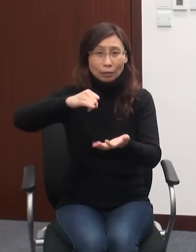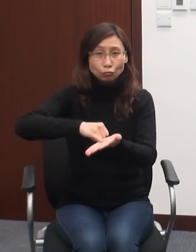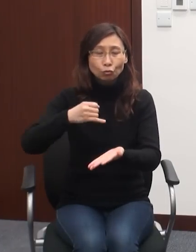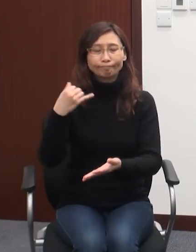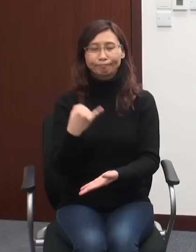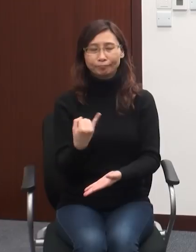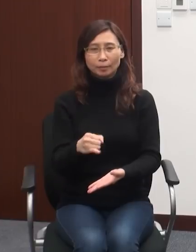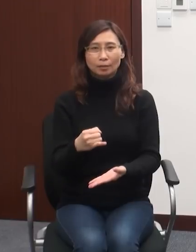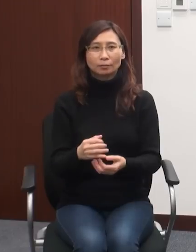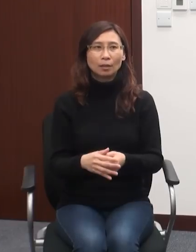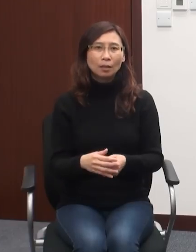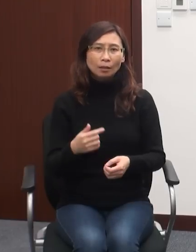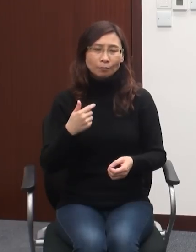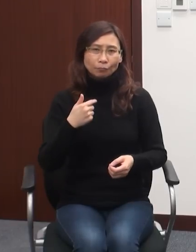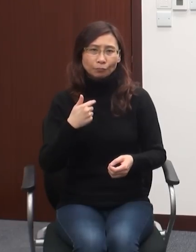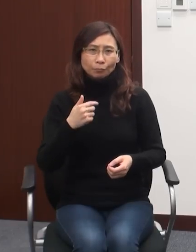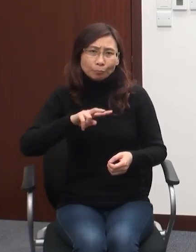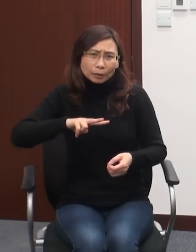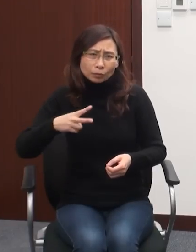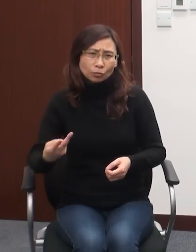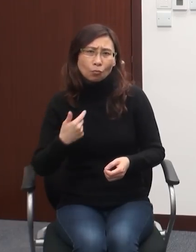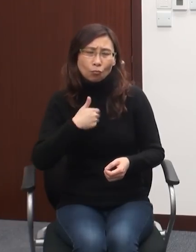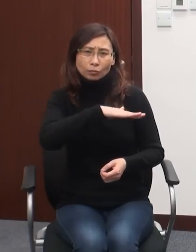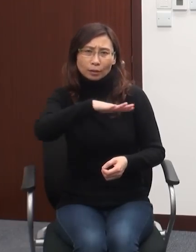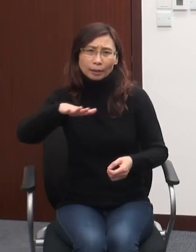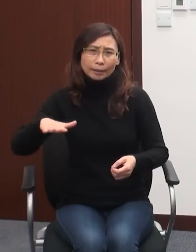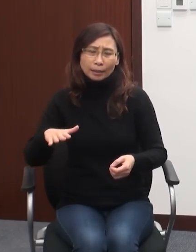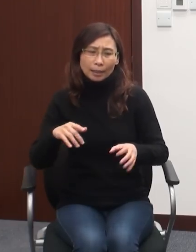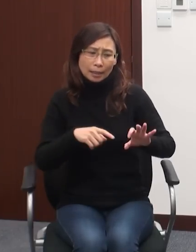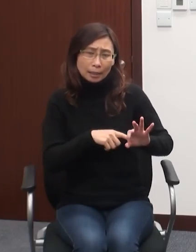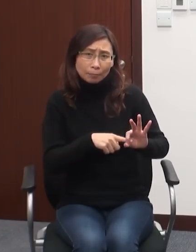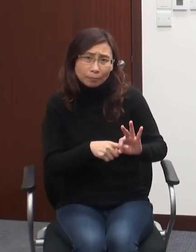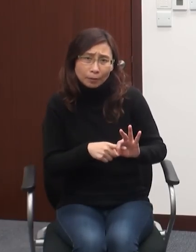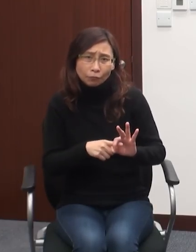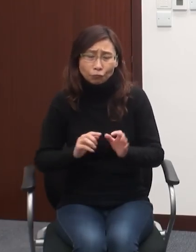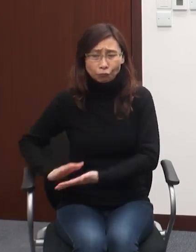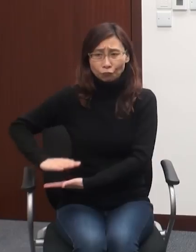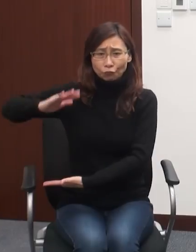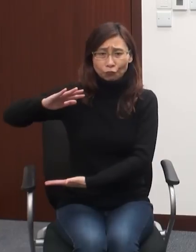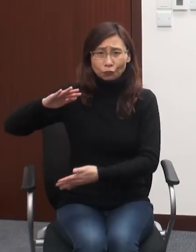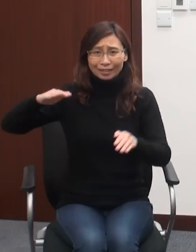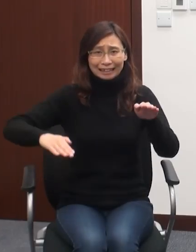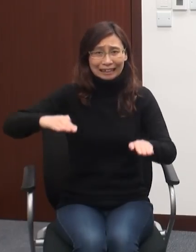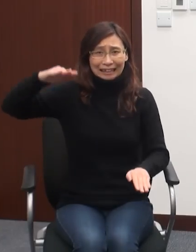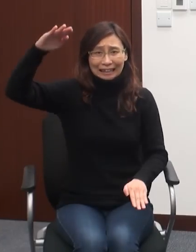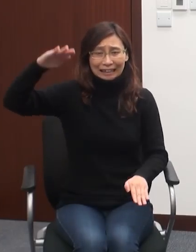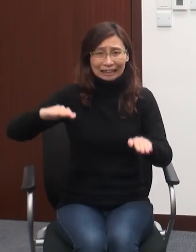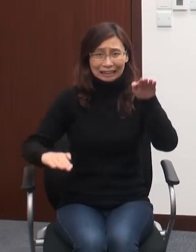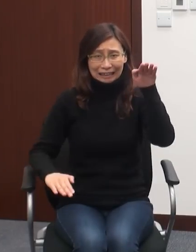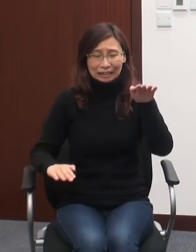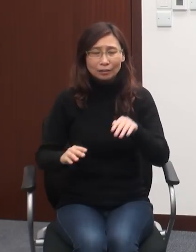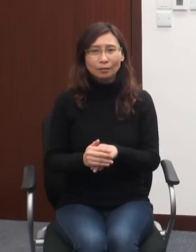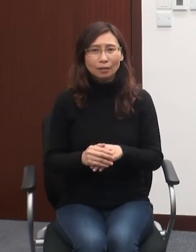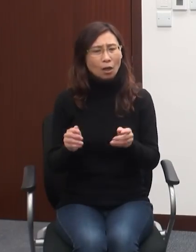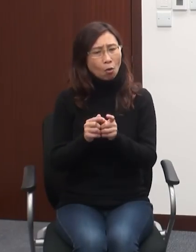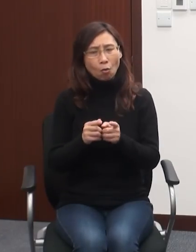話我哋嗰個貧富懸殊係好難解決。咁其實真係話都唔係咁講。你 wait a minute，